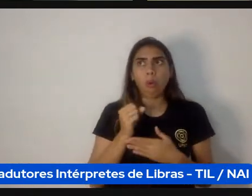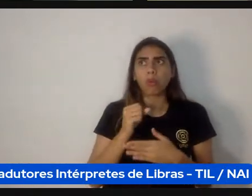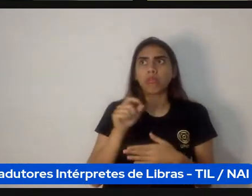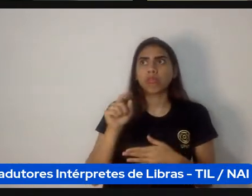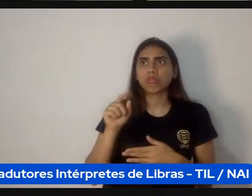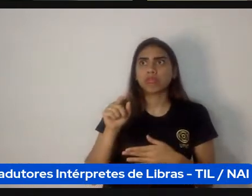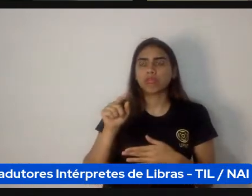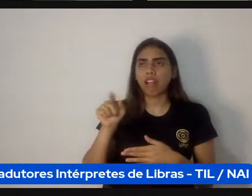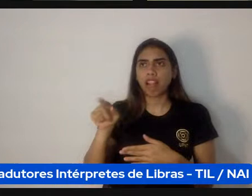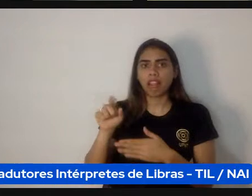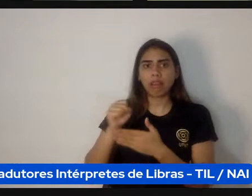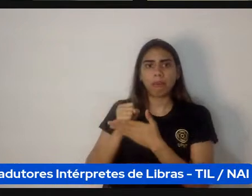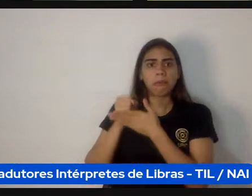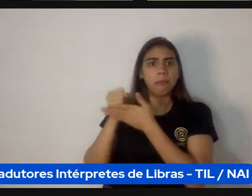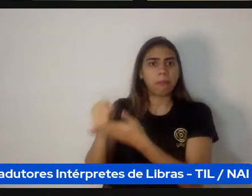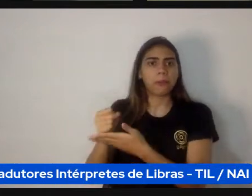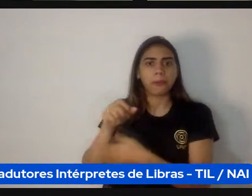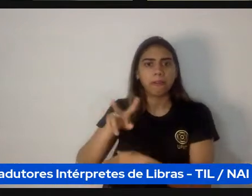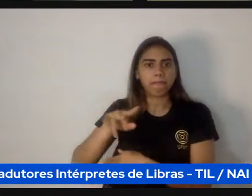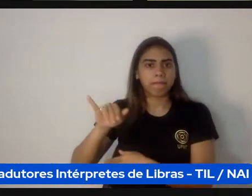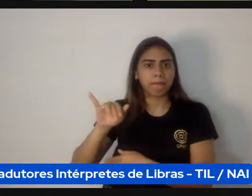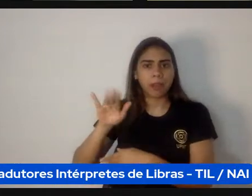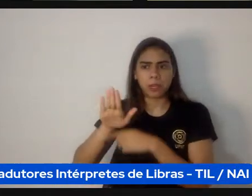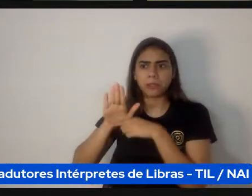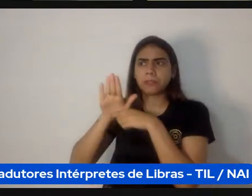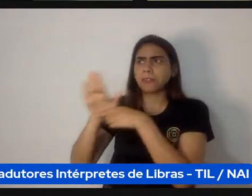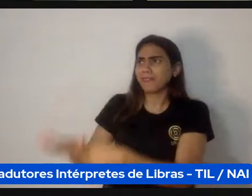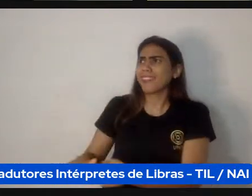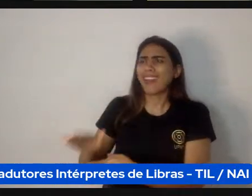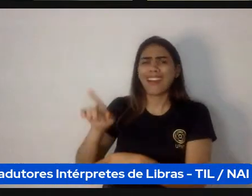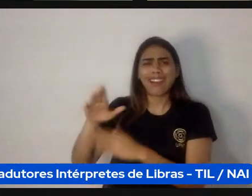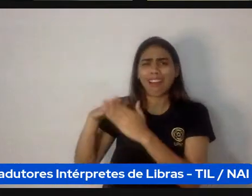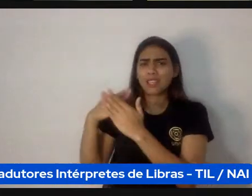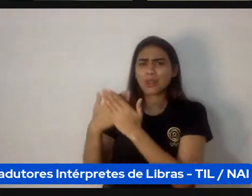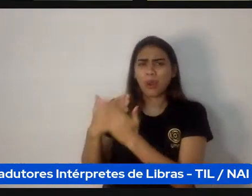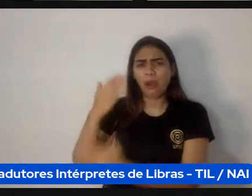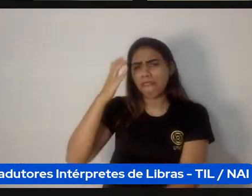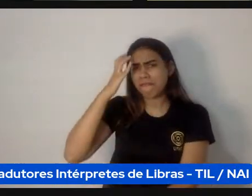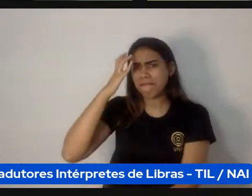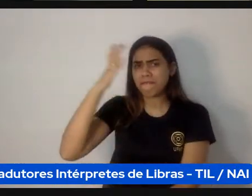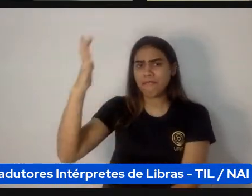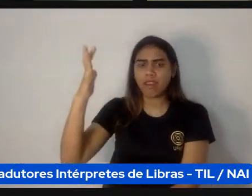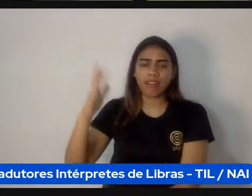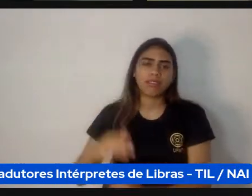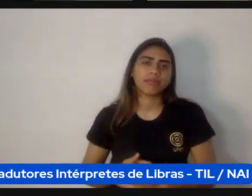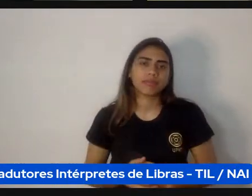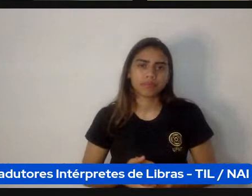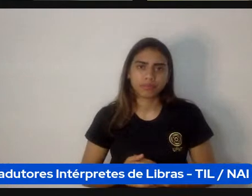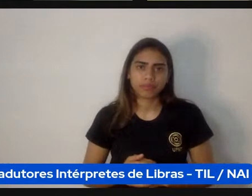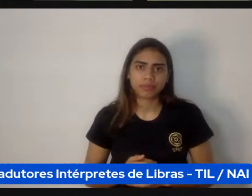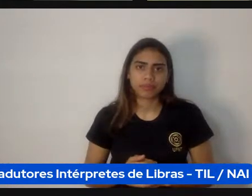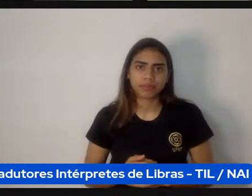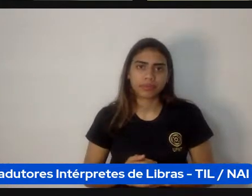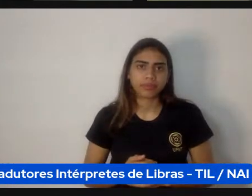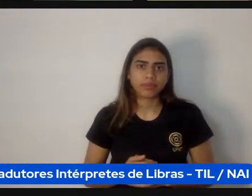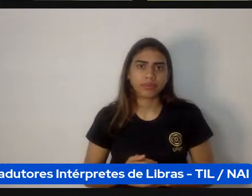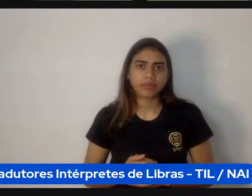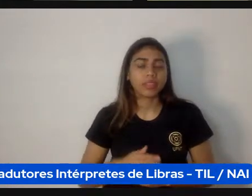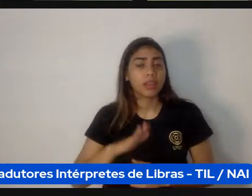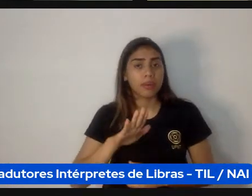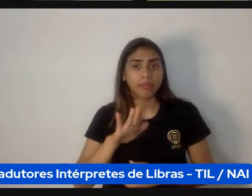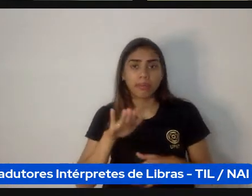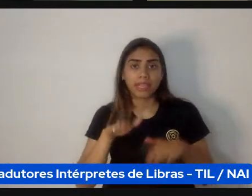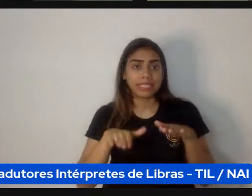ajudar com algumas sugestões que eles vivenciam de esquemas, de como fazer, né? Pode pensar em algumas coisas, mas em alguns momentos a